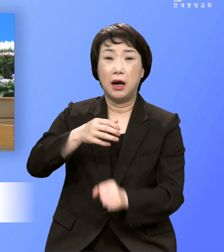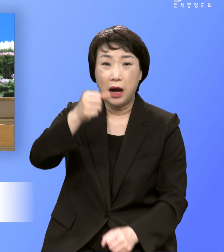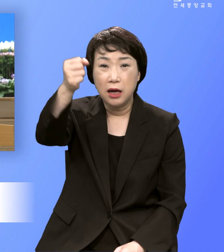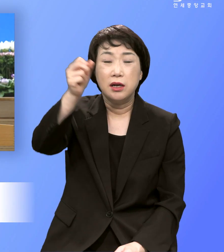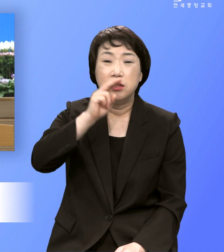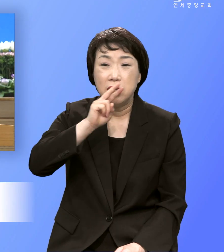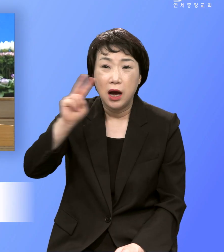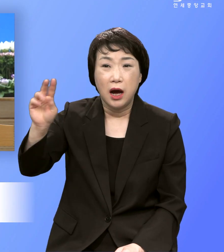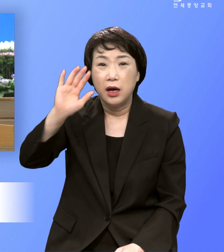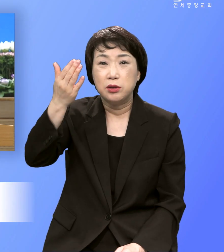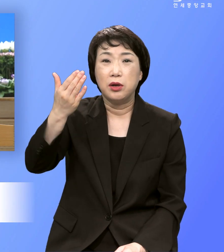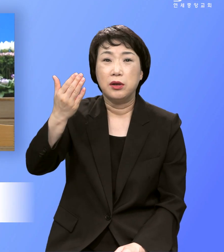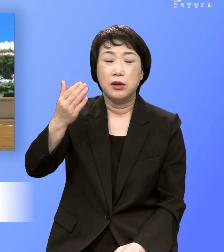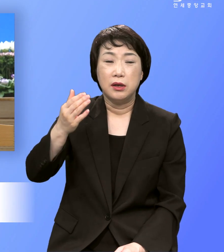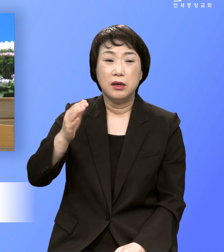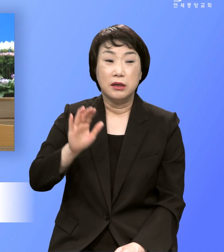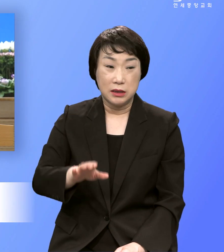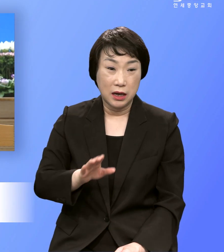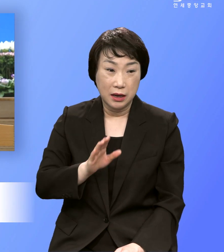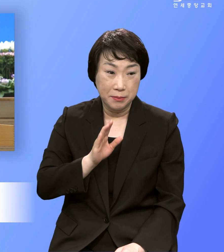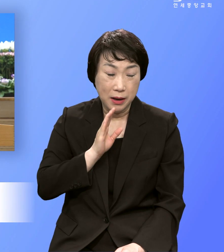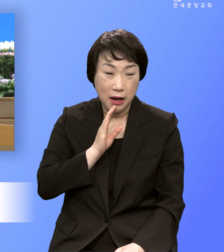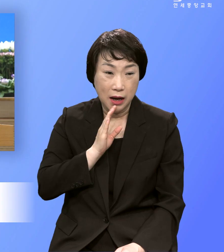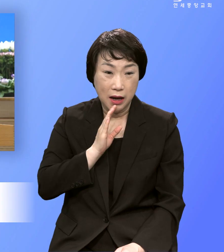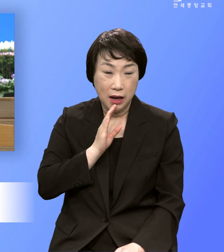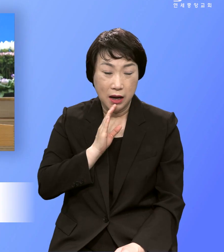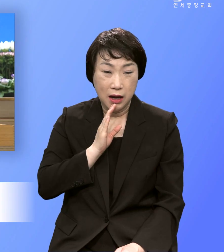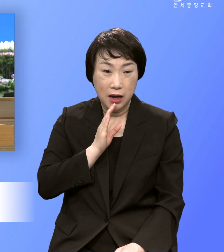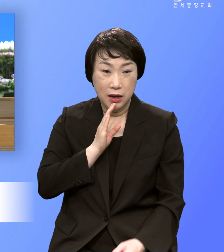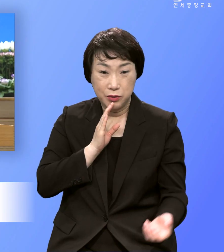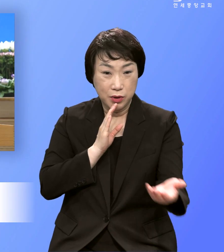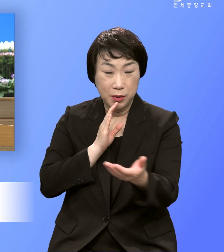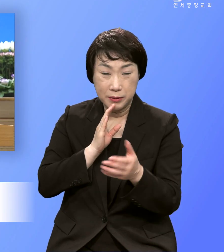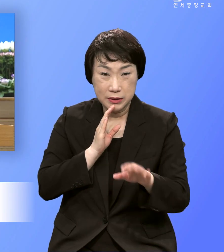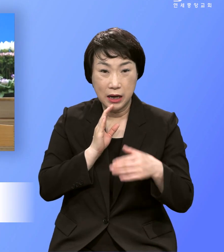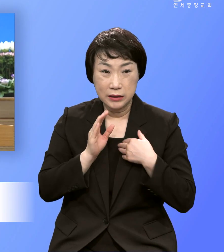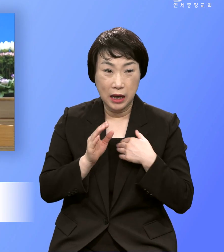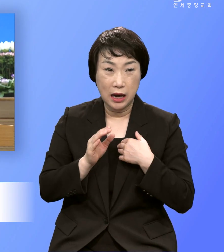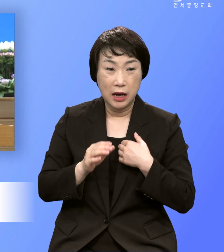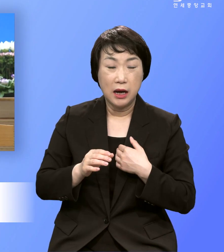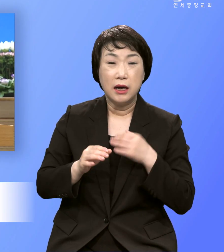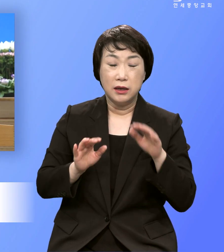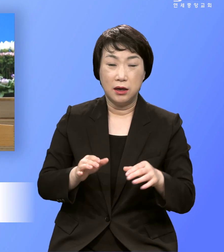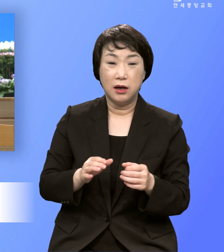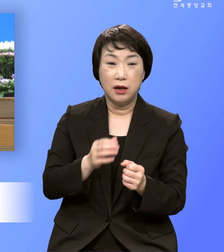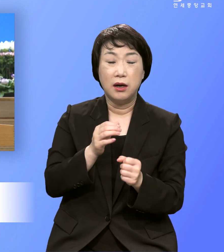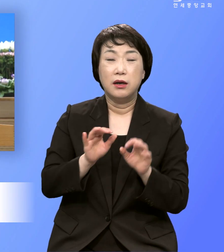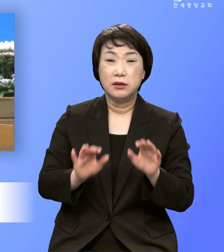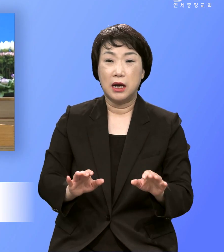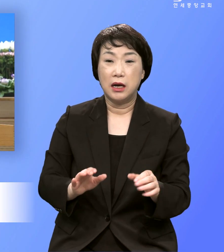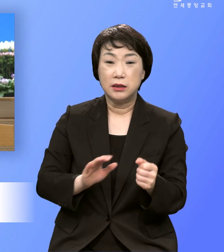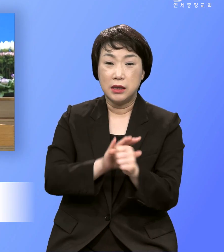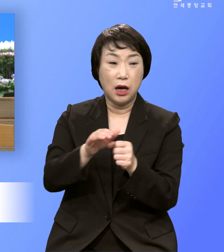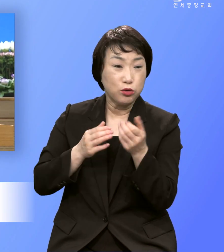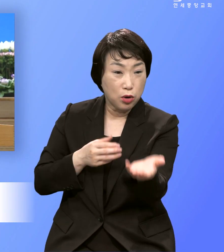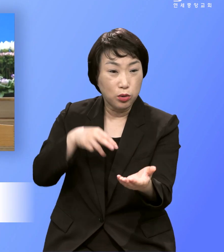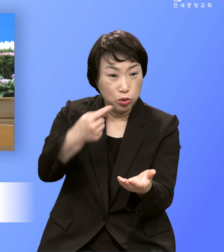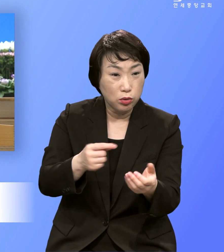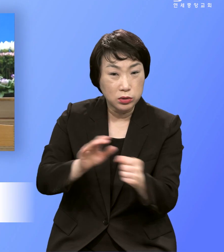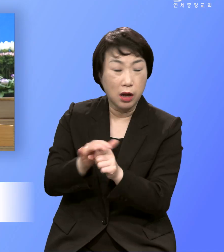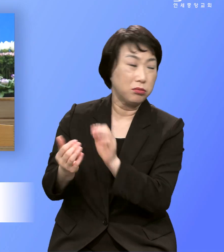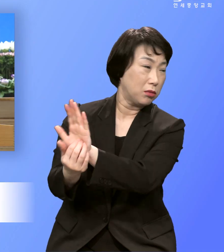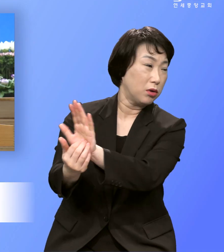할 대상, 여러분에게 대상으로 삼았는데 사랑해도 사랑받지 않을